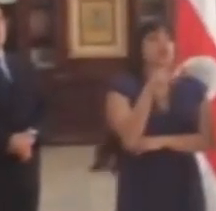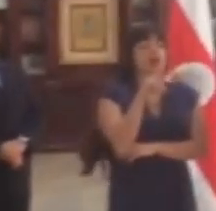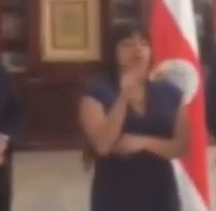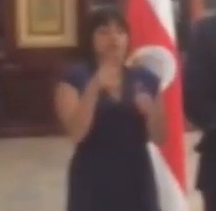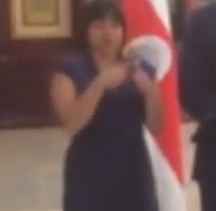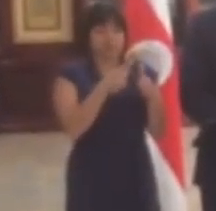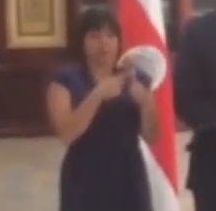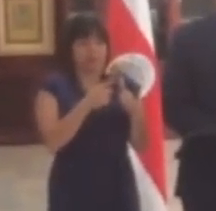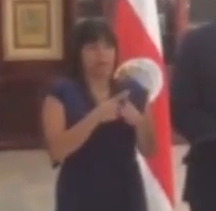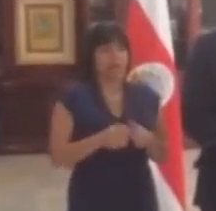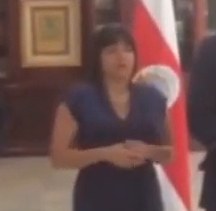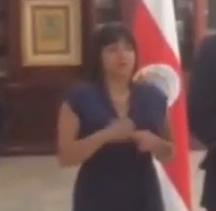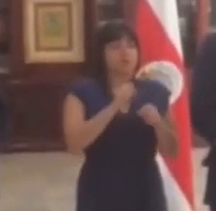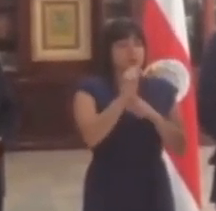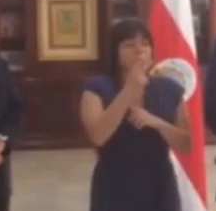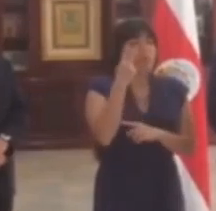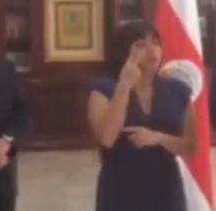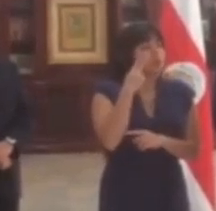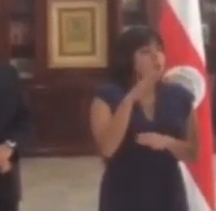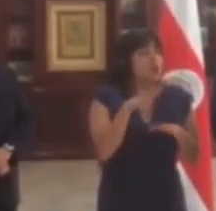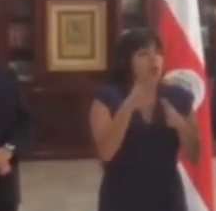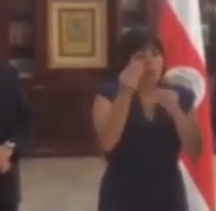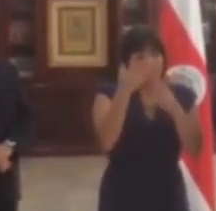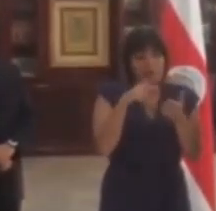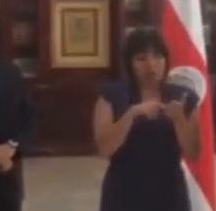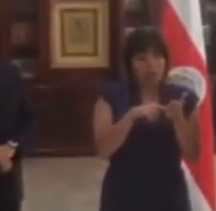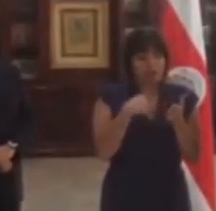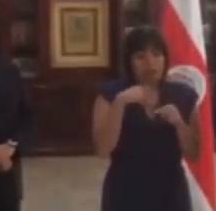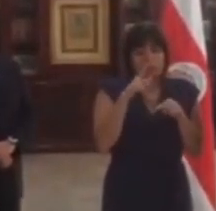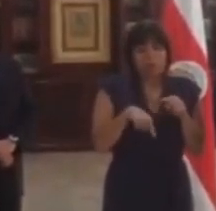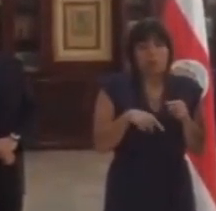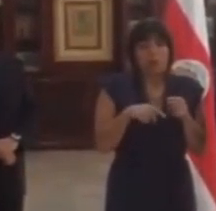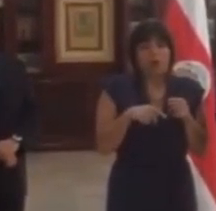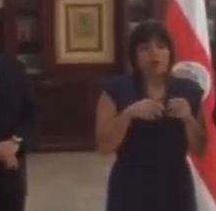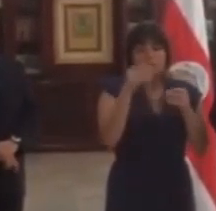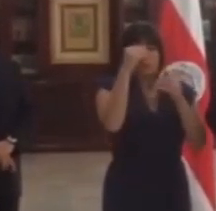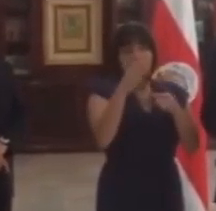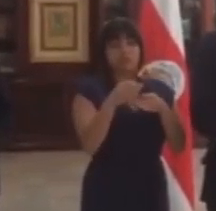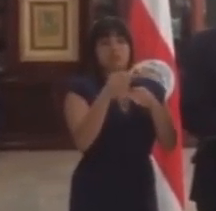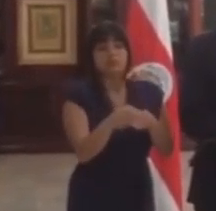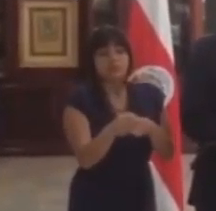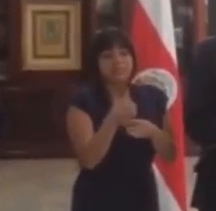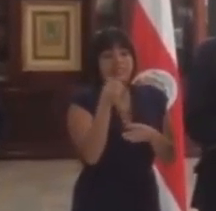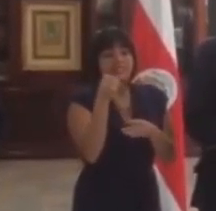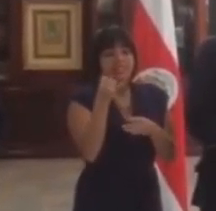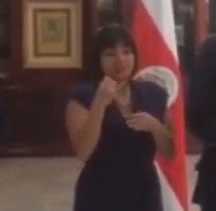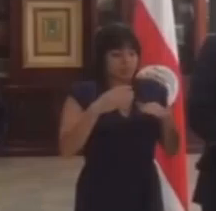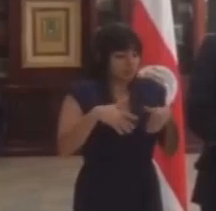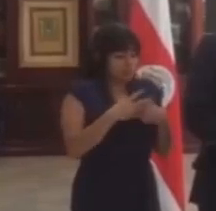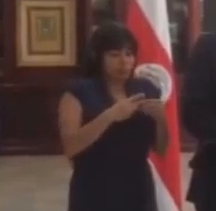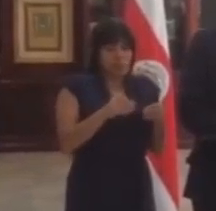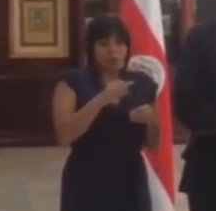la primera circunstancia, vamos a ver que, cómo está el informe. Yo no puedo adelantar si podré